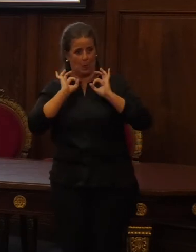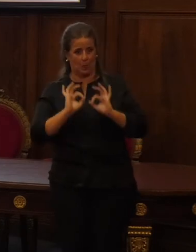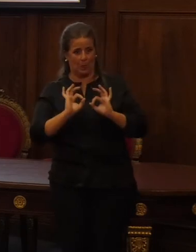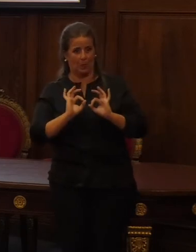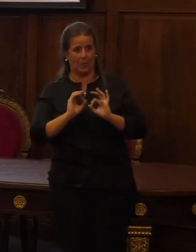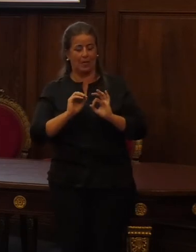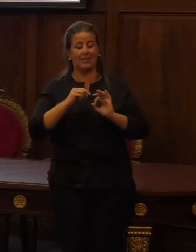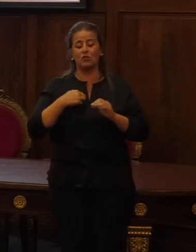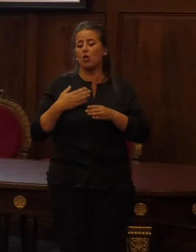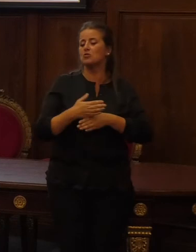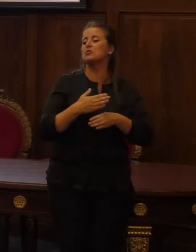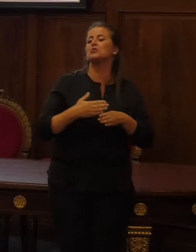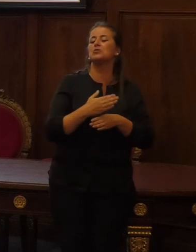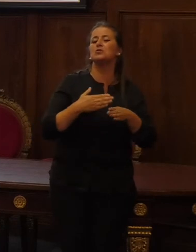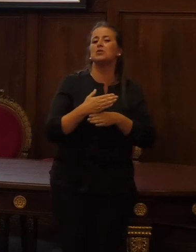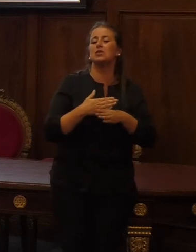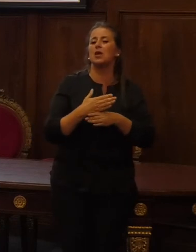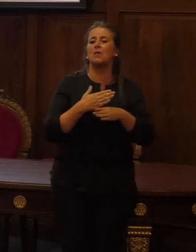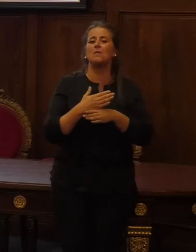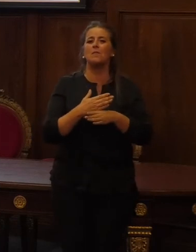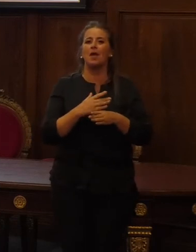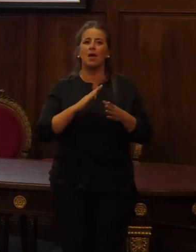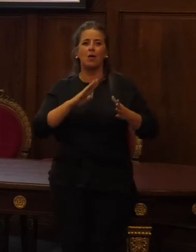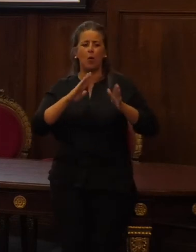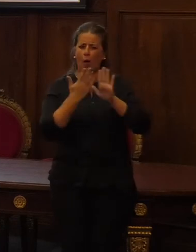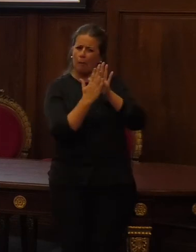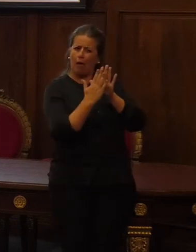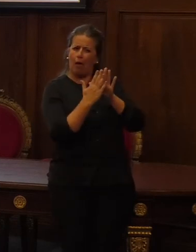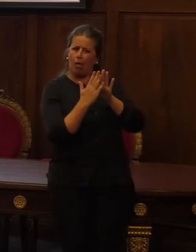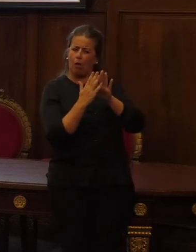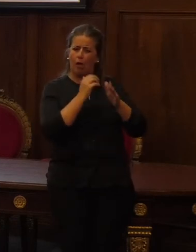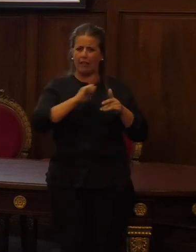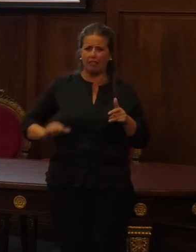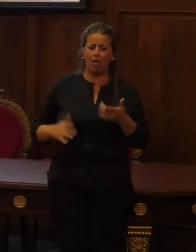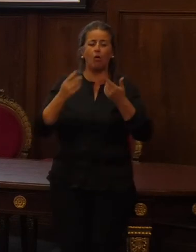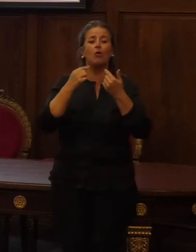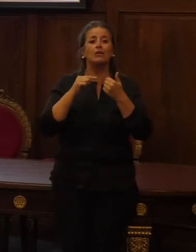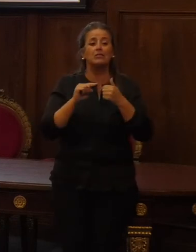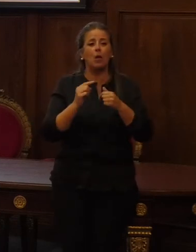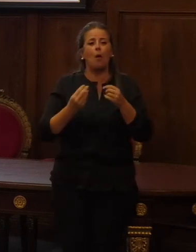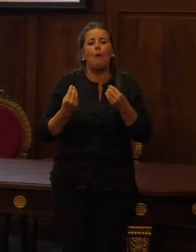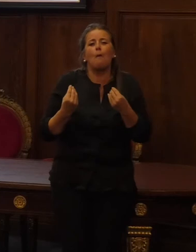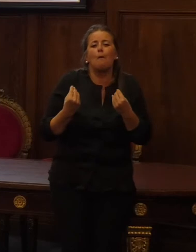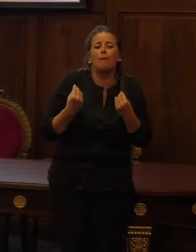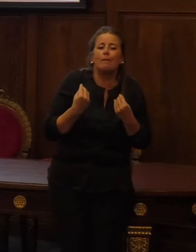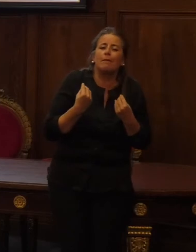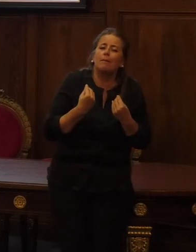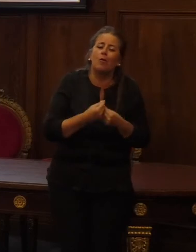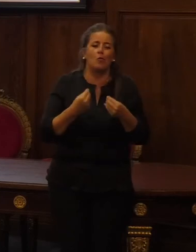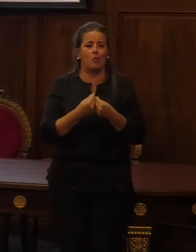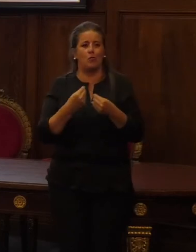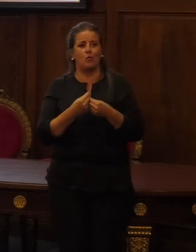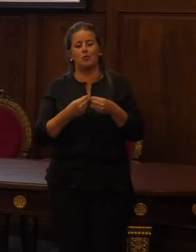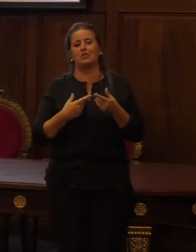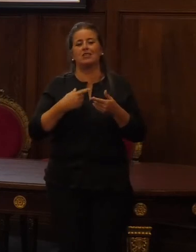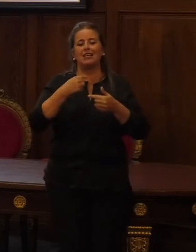nosotros siempre estuvimos espejados con el Estado. Y muchas disciplinas universitarias en